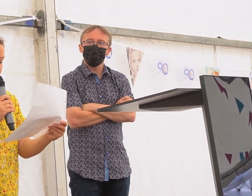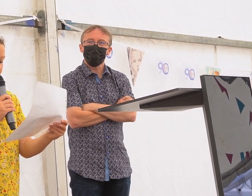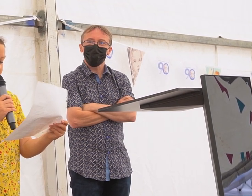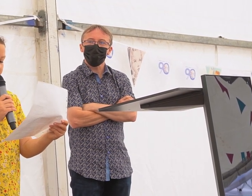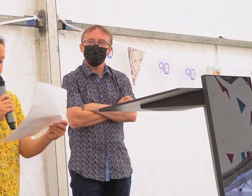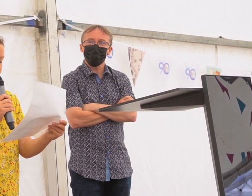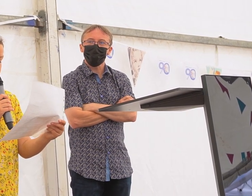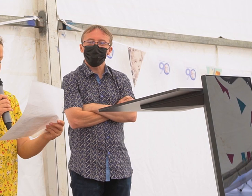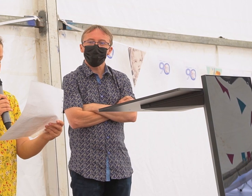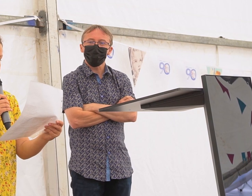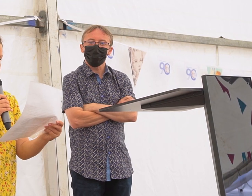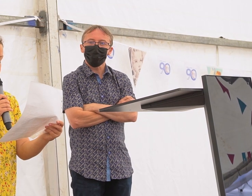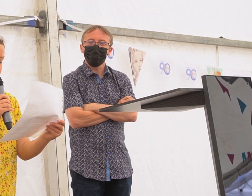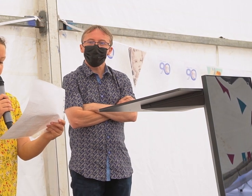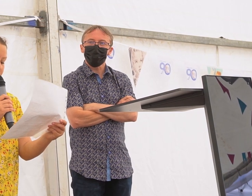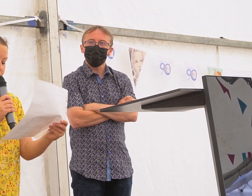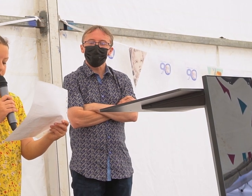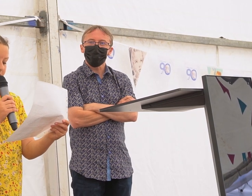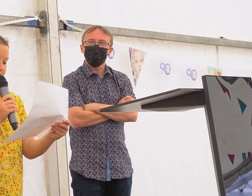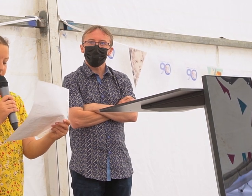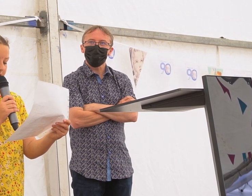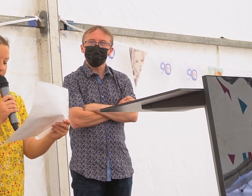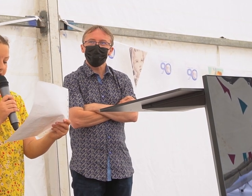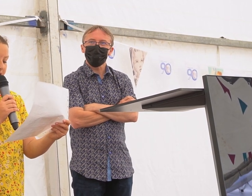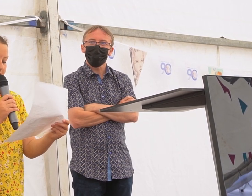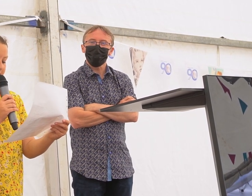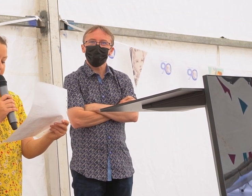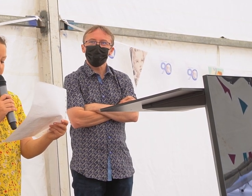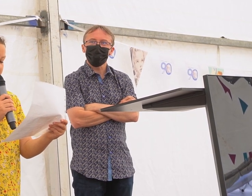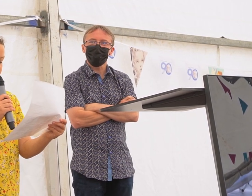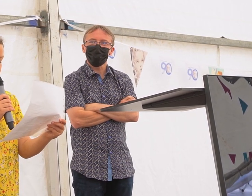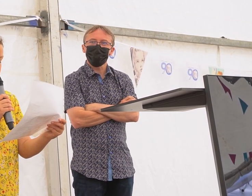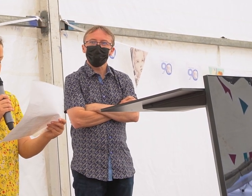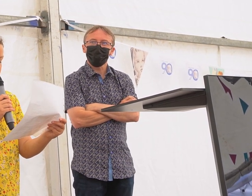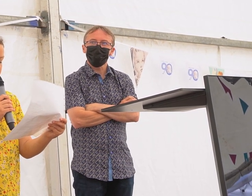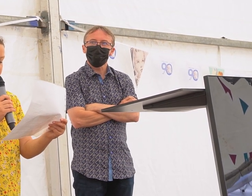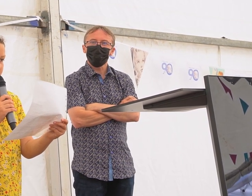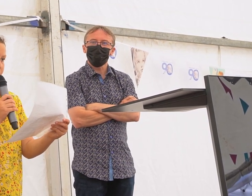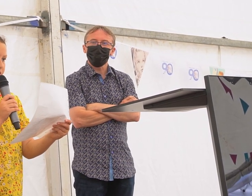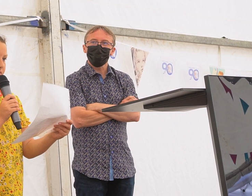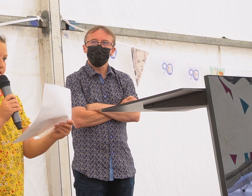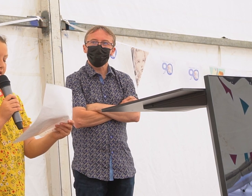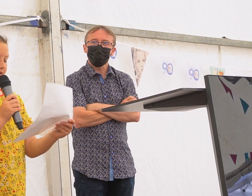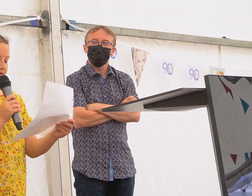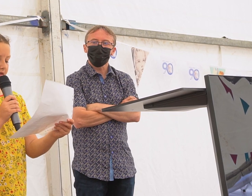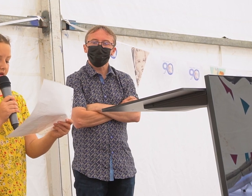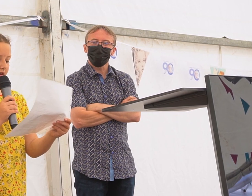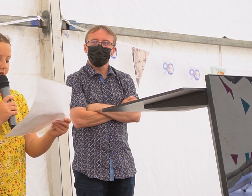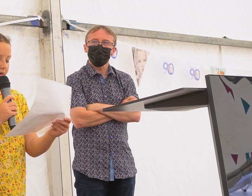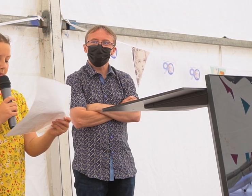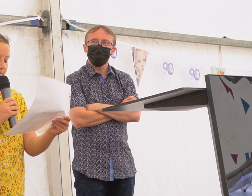hommage, un parcours d'expo interactif de 800 mètres carrés est installé au Château des Comtes depuis